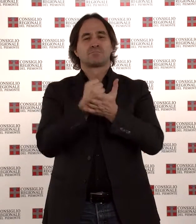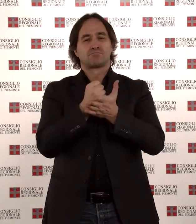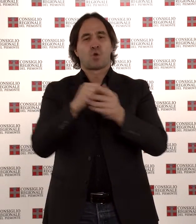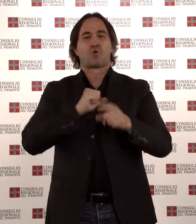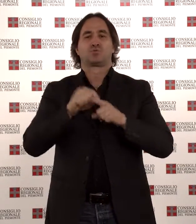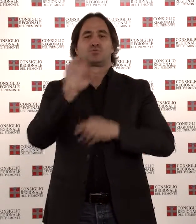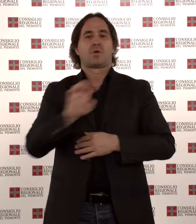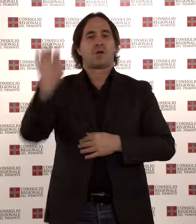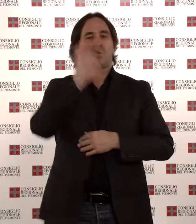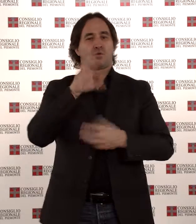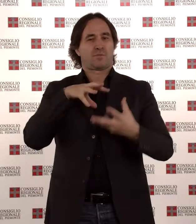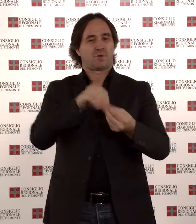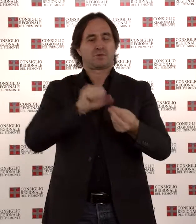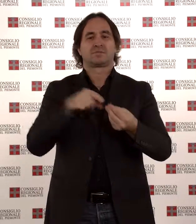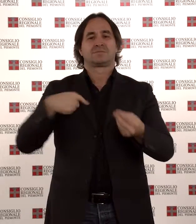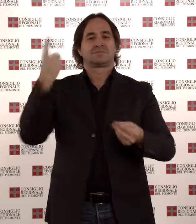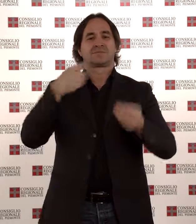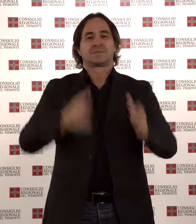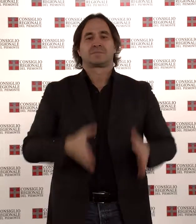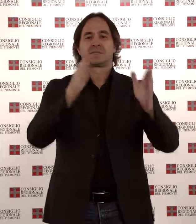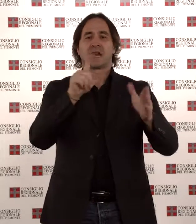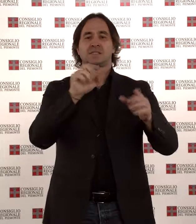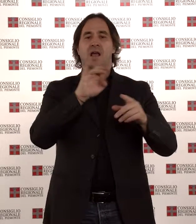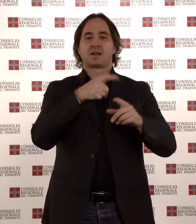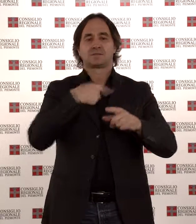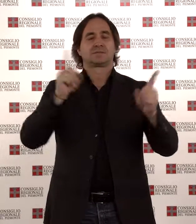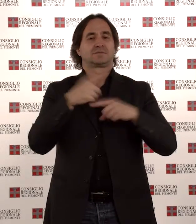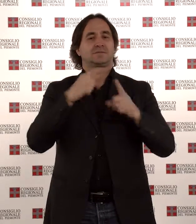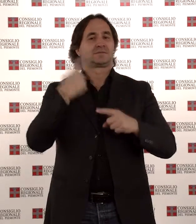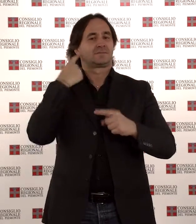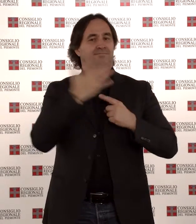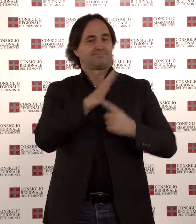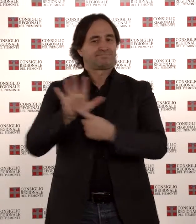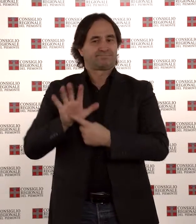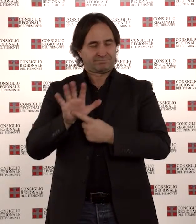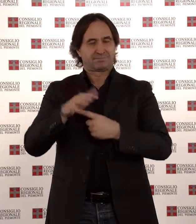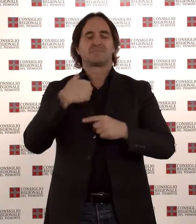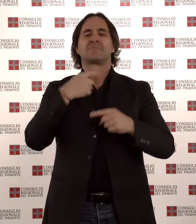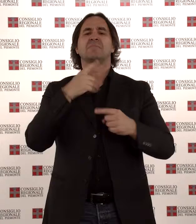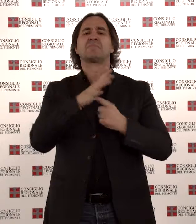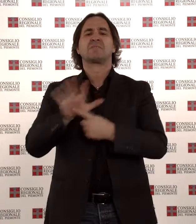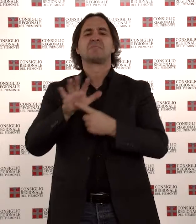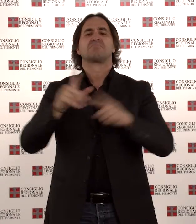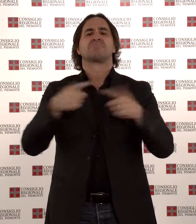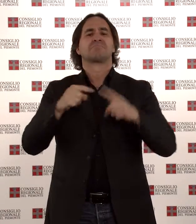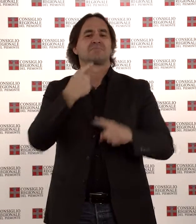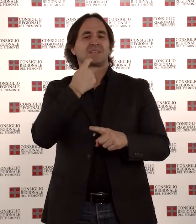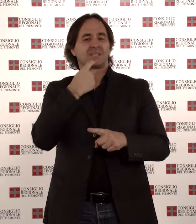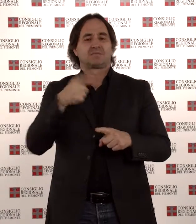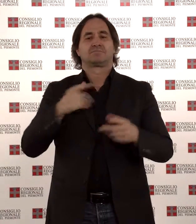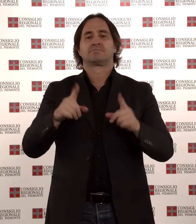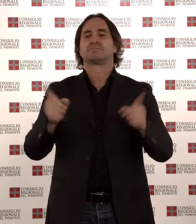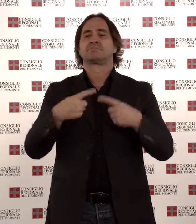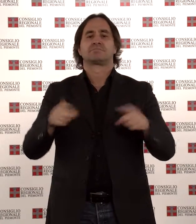consigliare di Palazzo Lascaris al termine della seduta del mattino del 1° dicembre. A eseguirlo è stato il coro giovanile Pequeñas Huellas, che